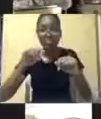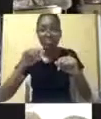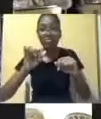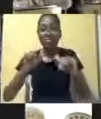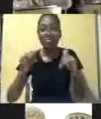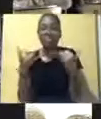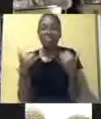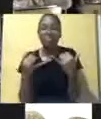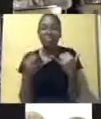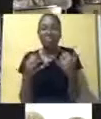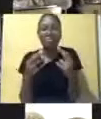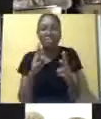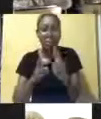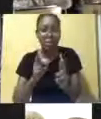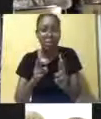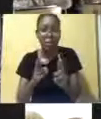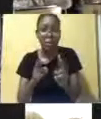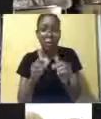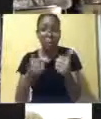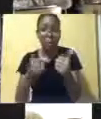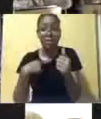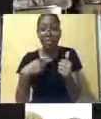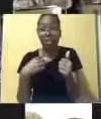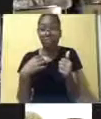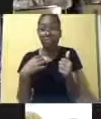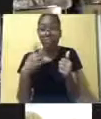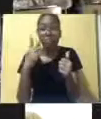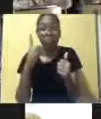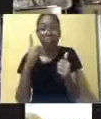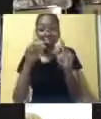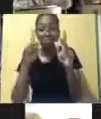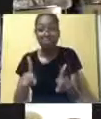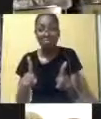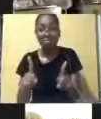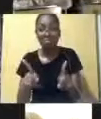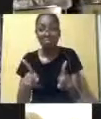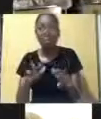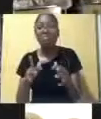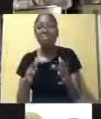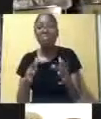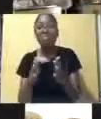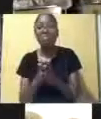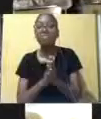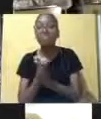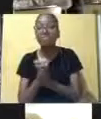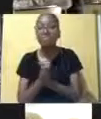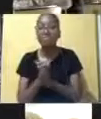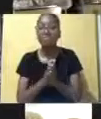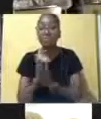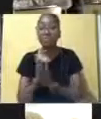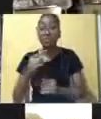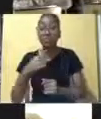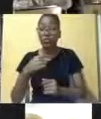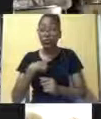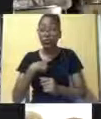rápido. Bien, yo veo a alguien ahí. Muy bien. Perfecto. Yo voy a poner entonces a